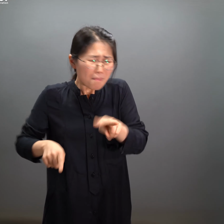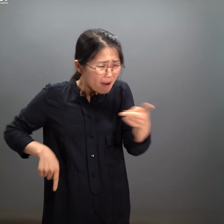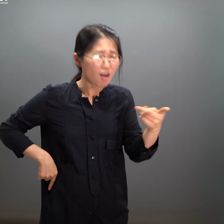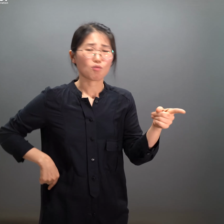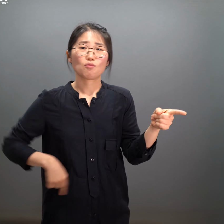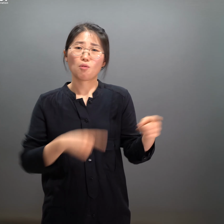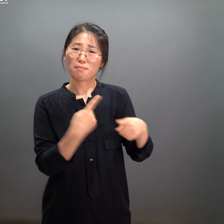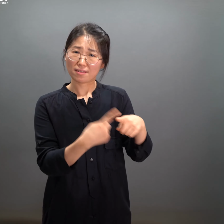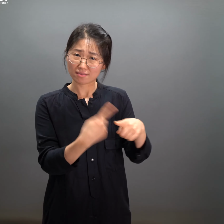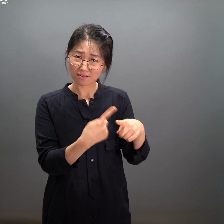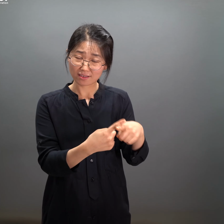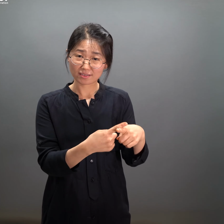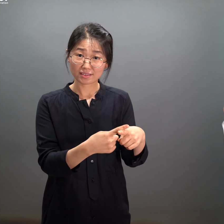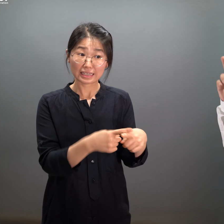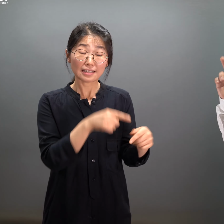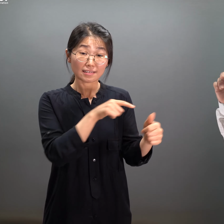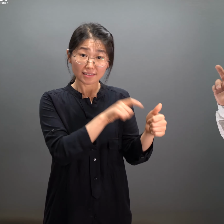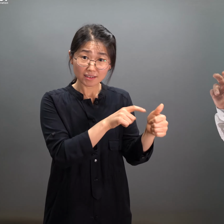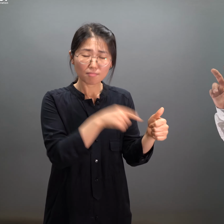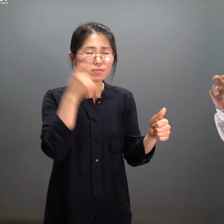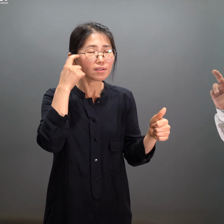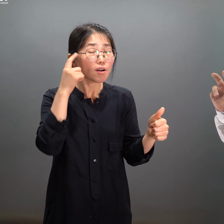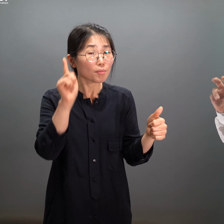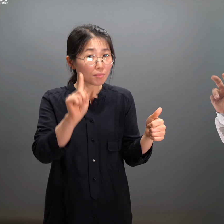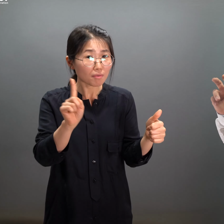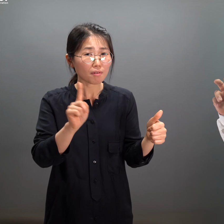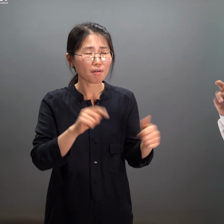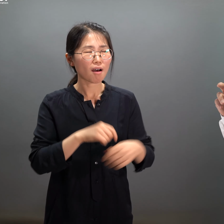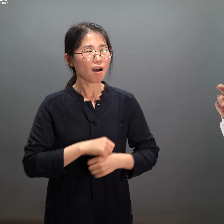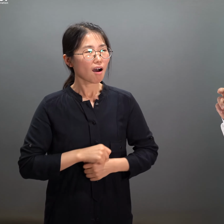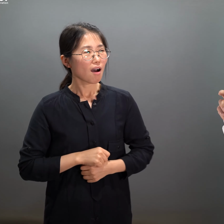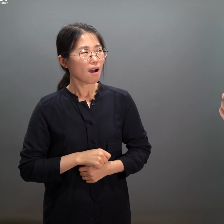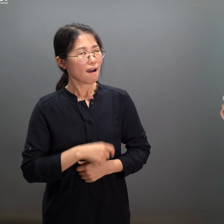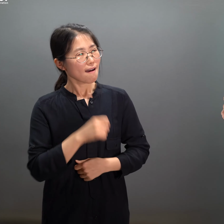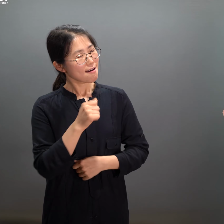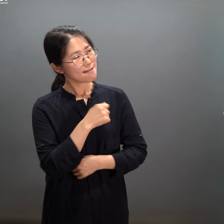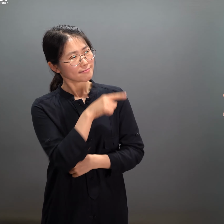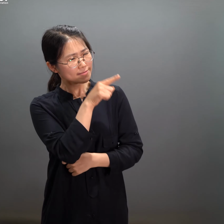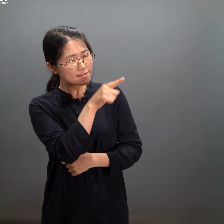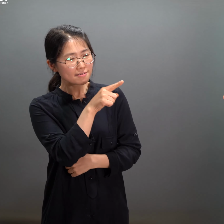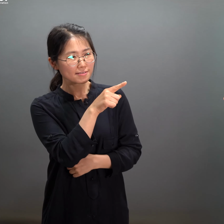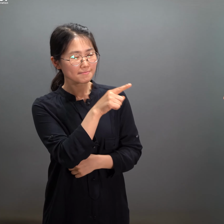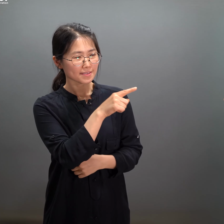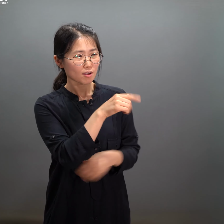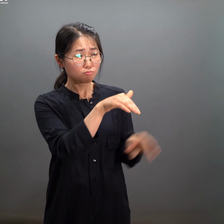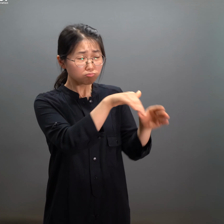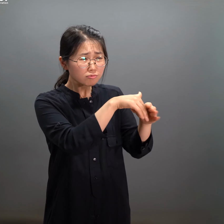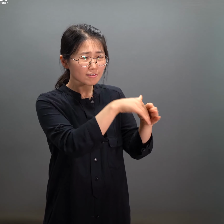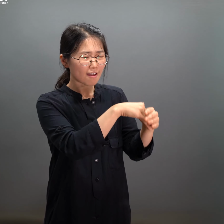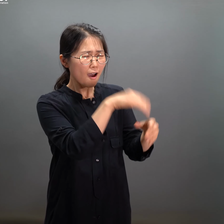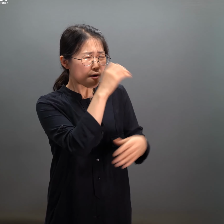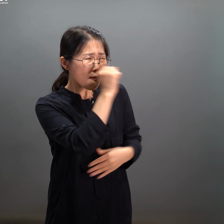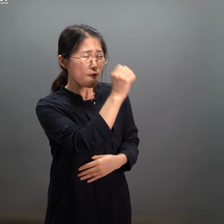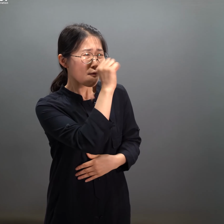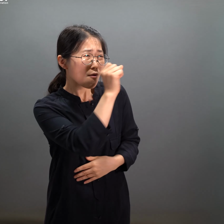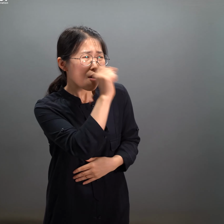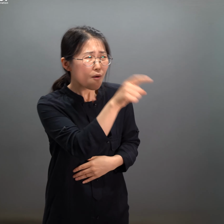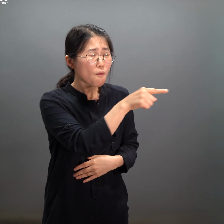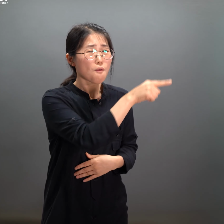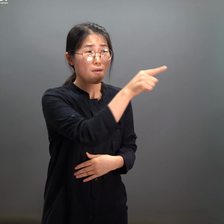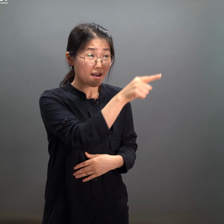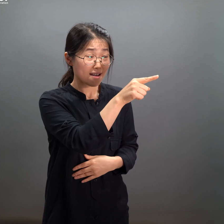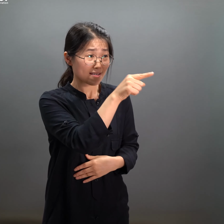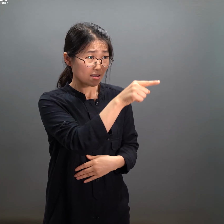사람들이 있었을지도 모릅니다. 아, 이 사람들이 누리고 있는 이 좋은 것을 왜 버려? 우리가 잘